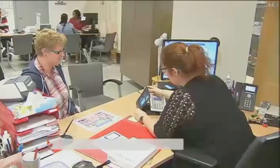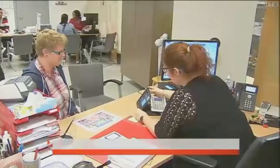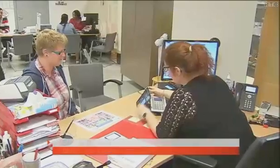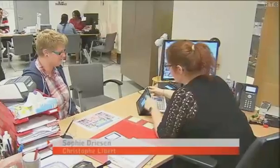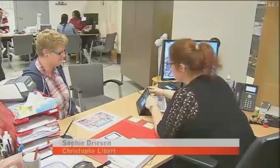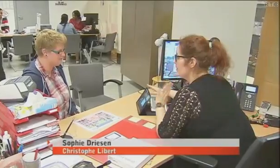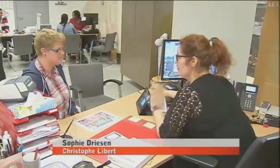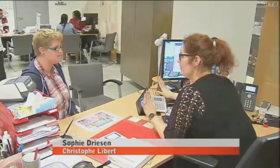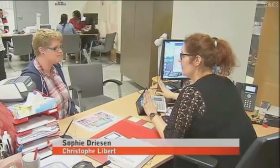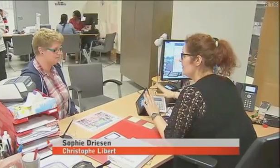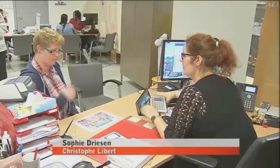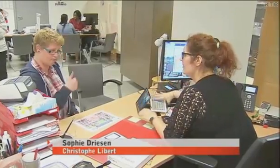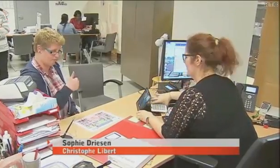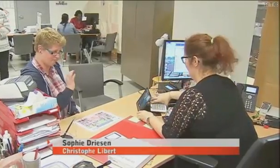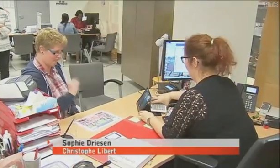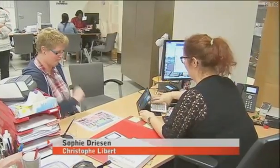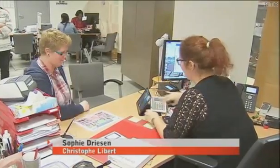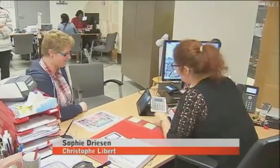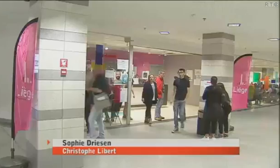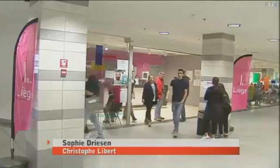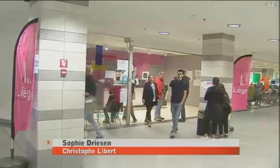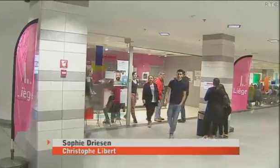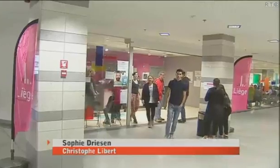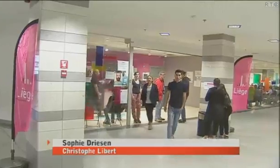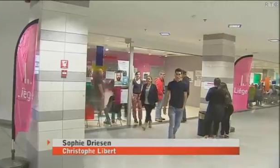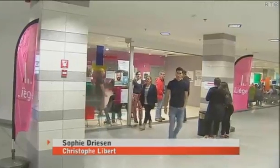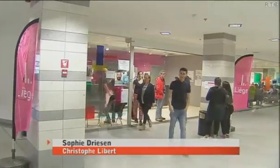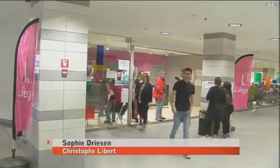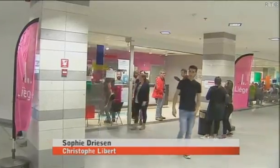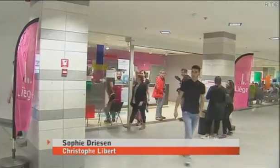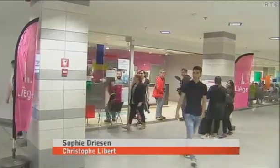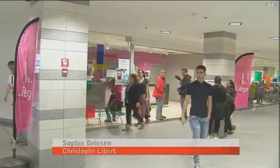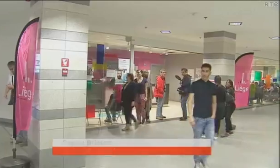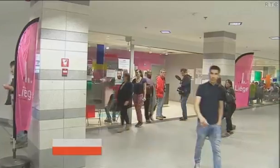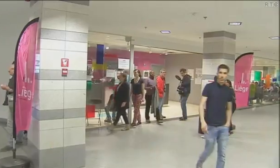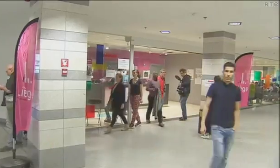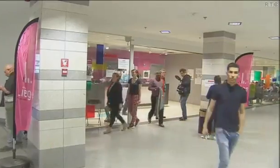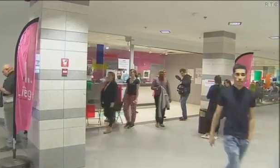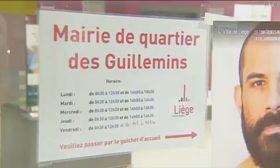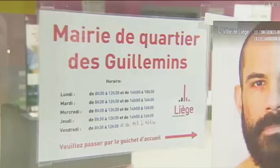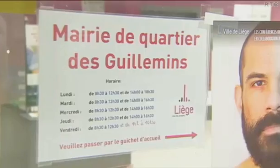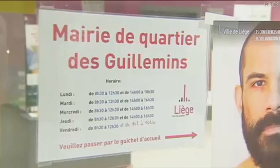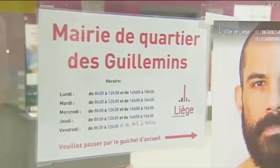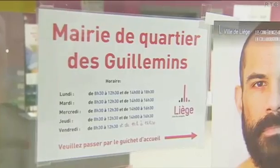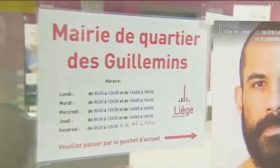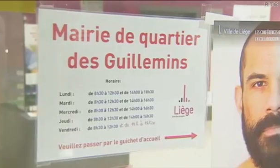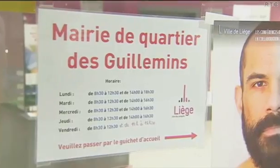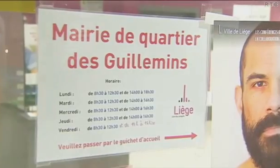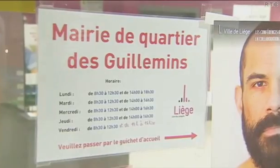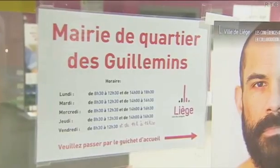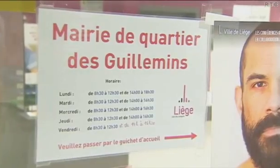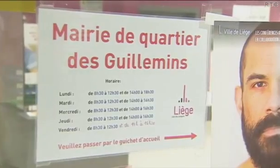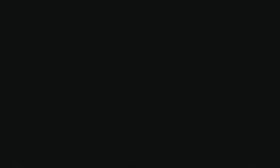quartier des Guillemins, de Bois-de-Breux ou de Raucourt. Le service est accessible du lundi au vendredi de 9 h à midi.